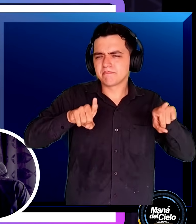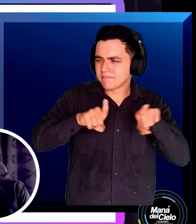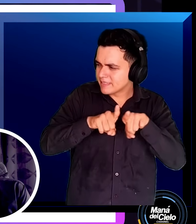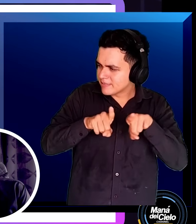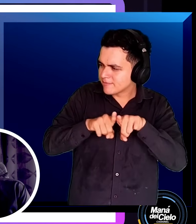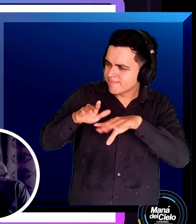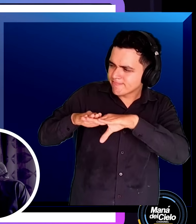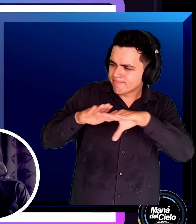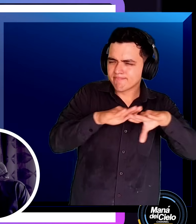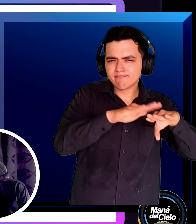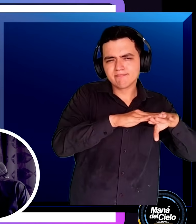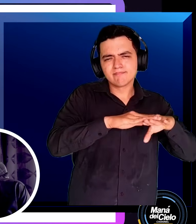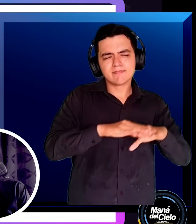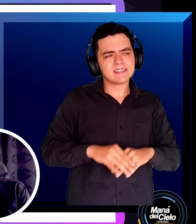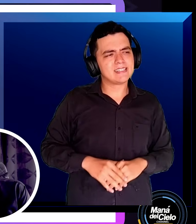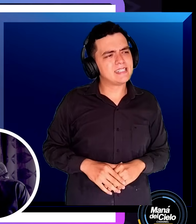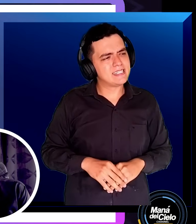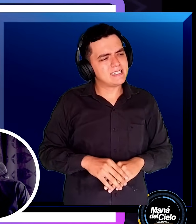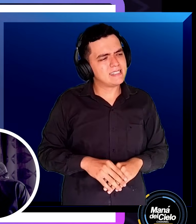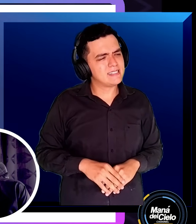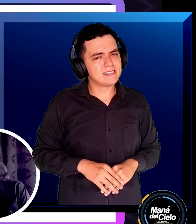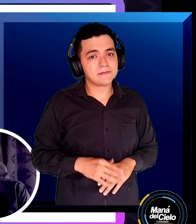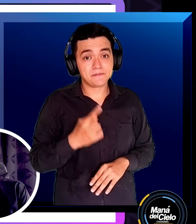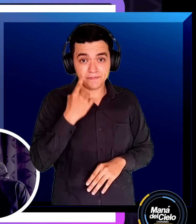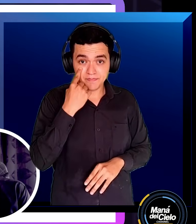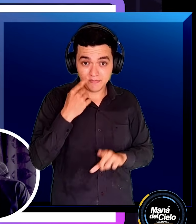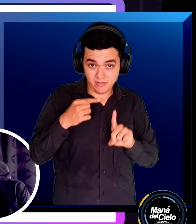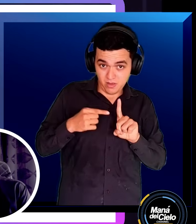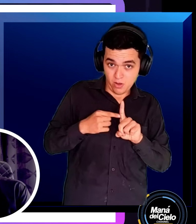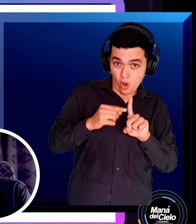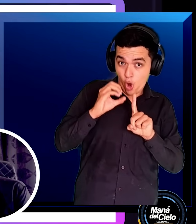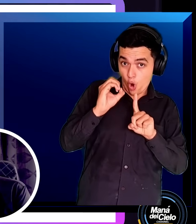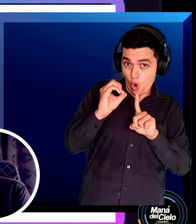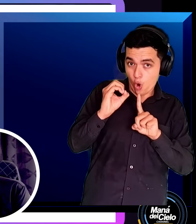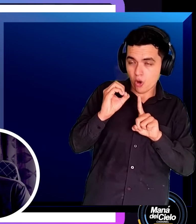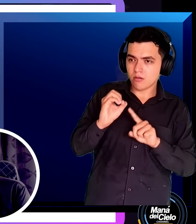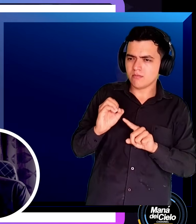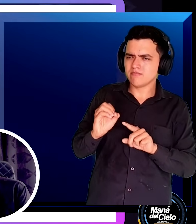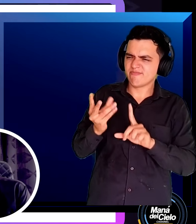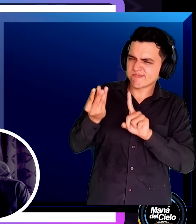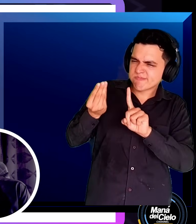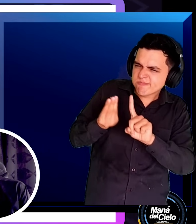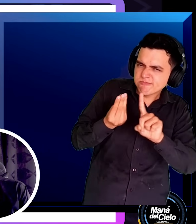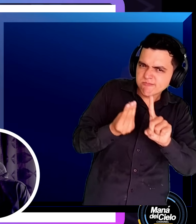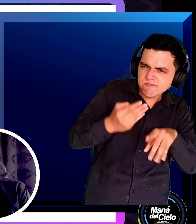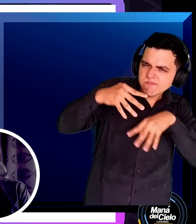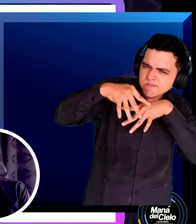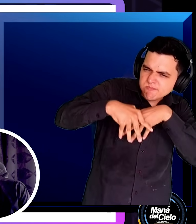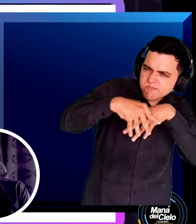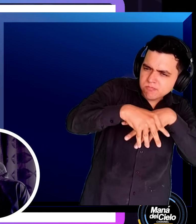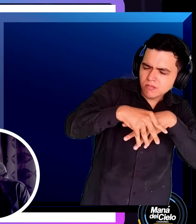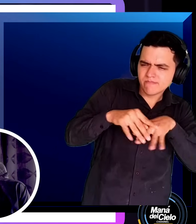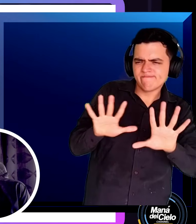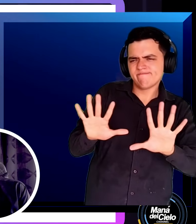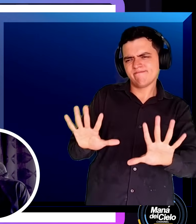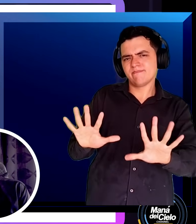reino es espiritual, y por más que acudamos a algunas cosas de la tierra normal, lo primero es lo primero.